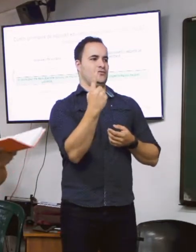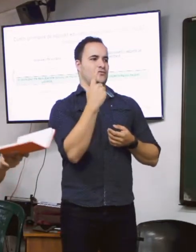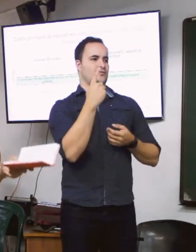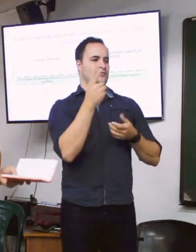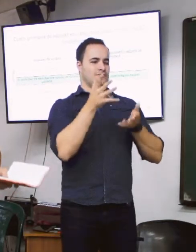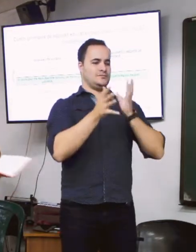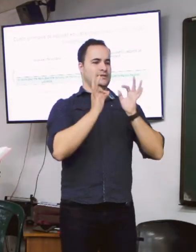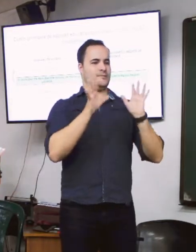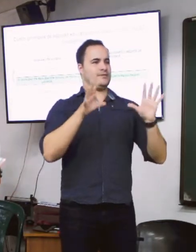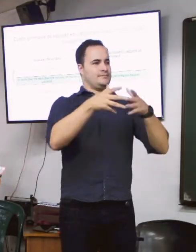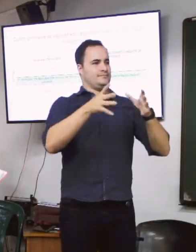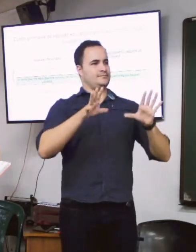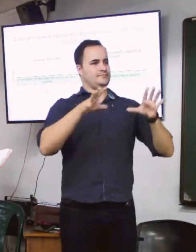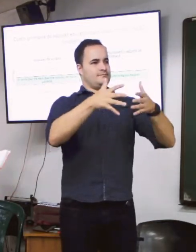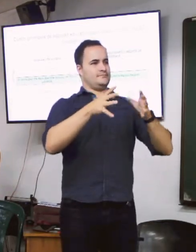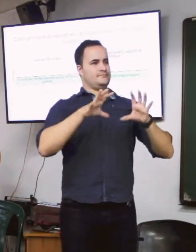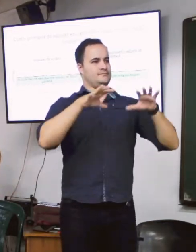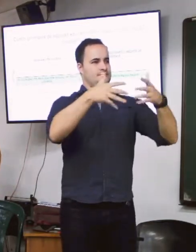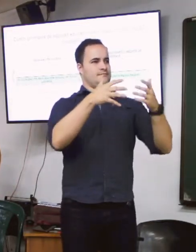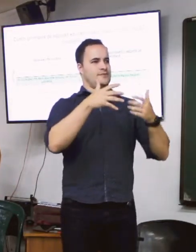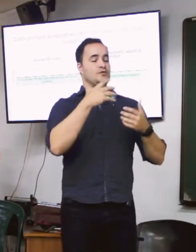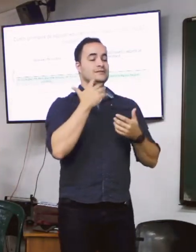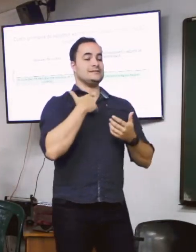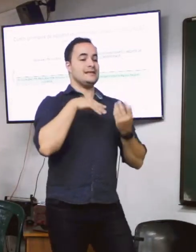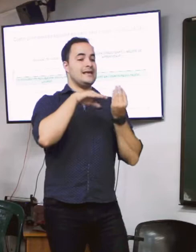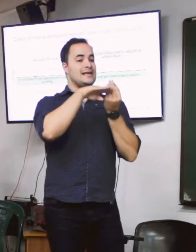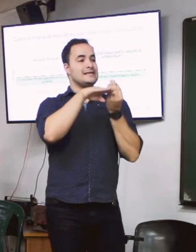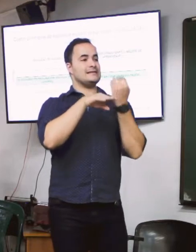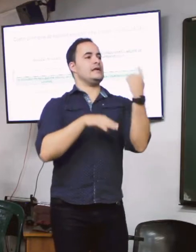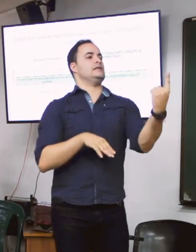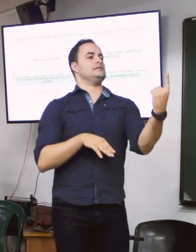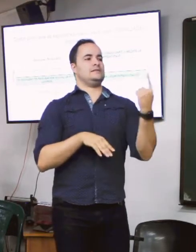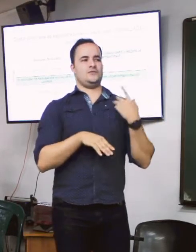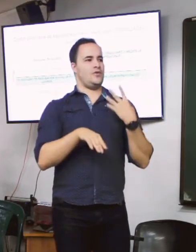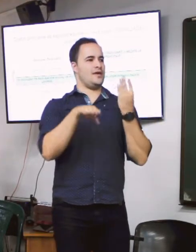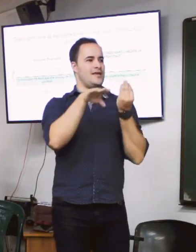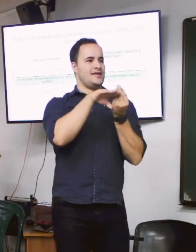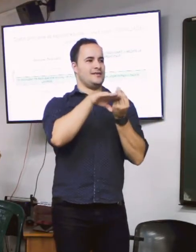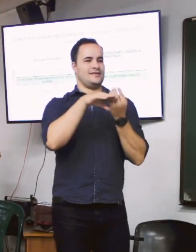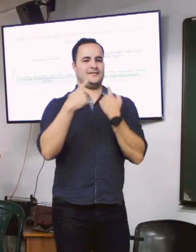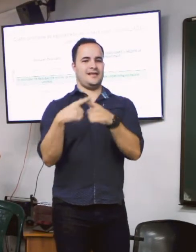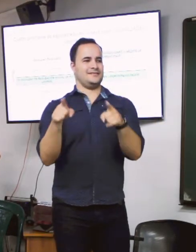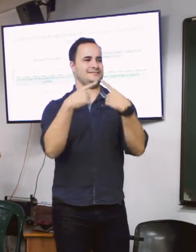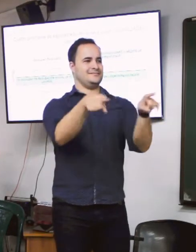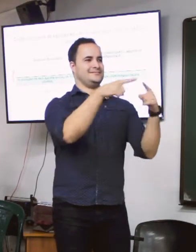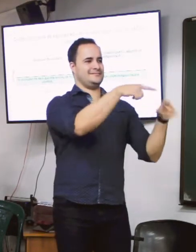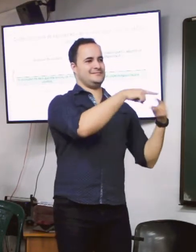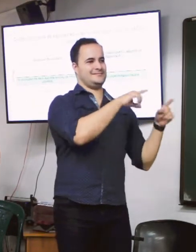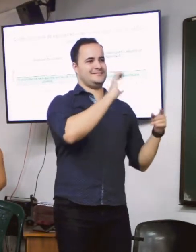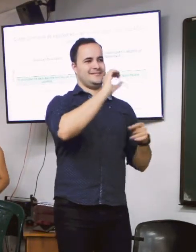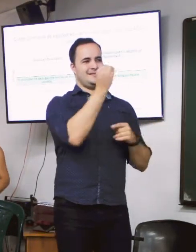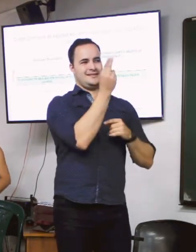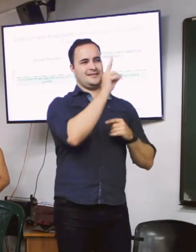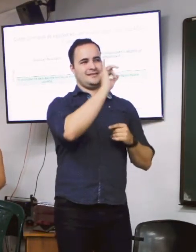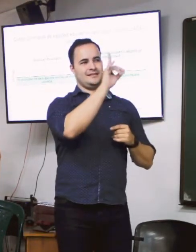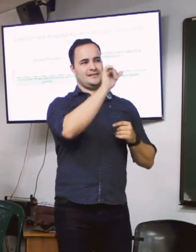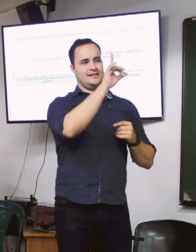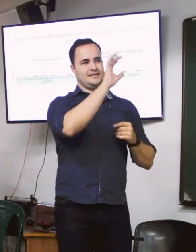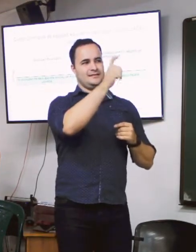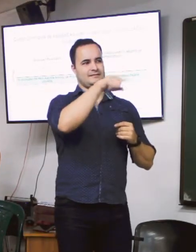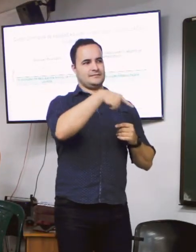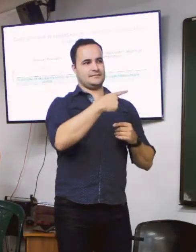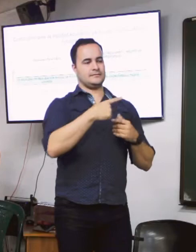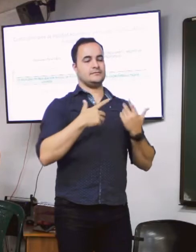de equidades? Y en el campo de educación, como muy bien lo recoge el profe, hablamos